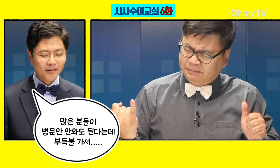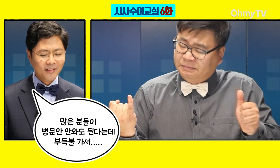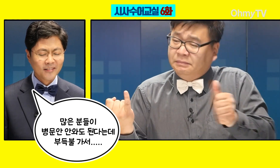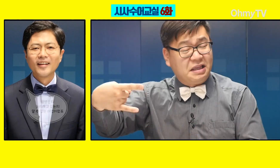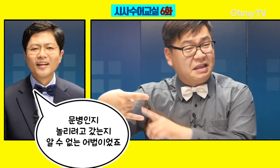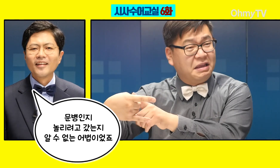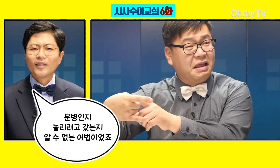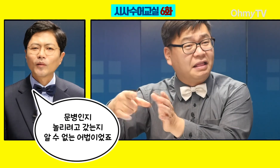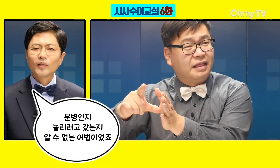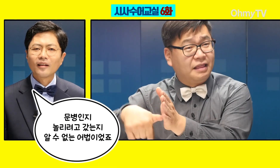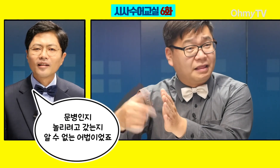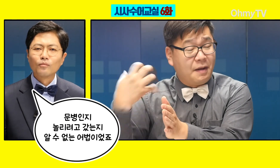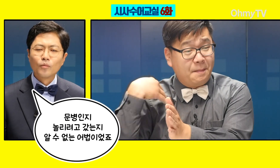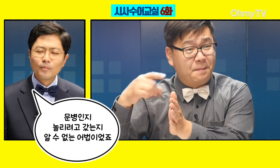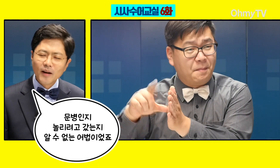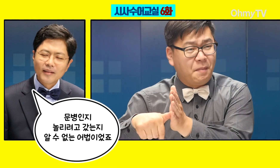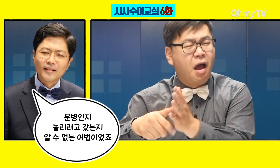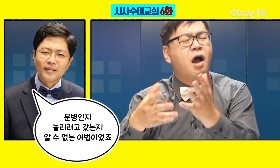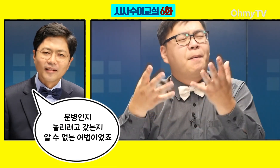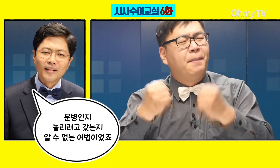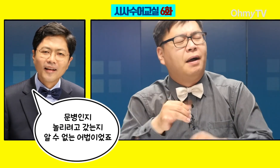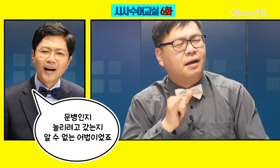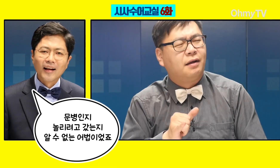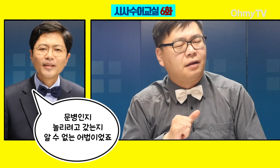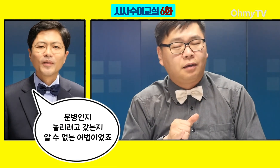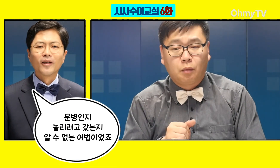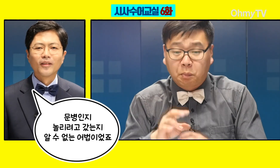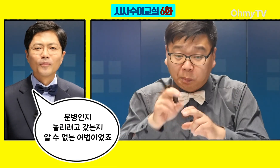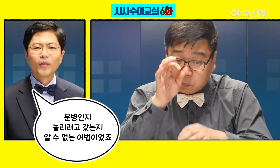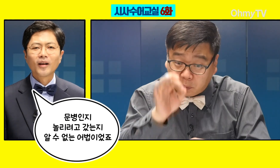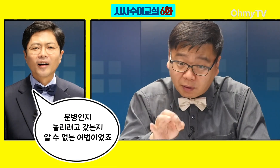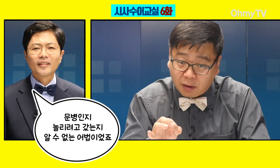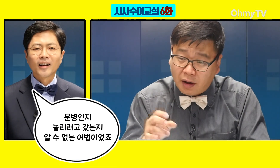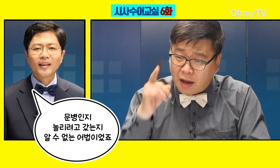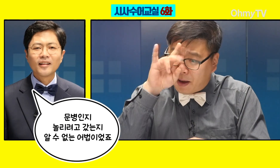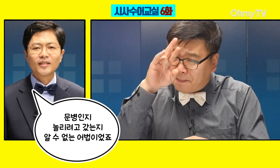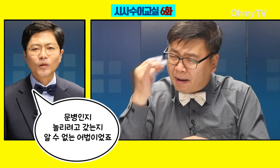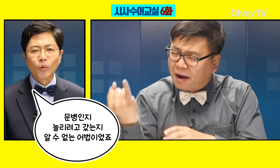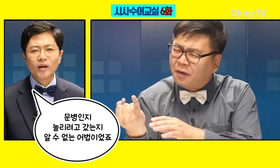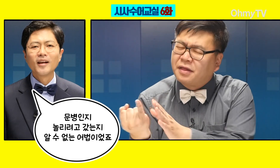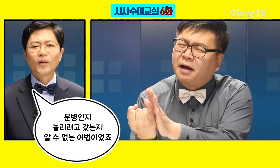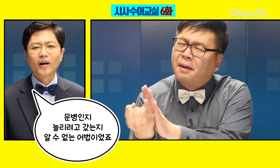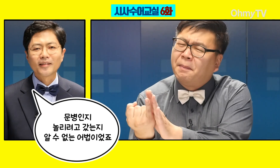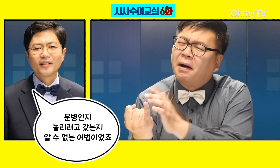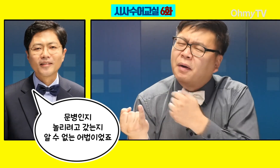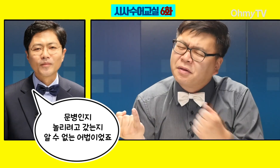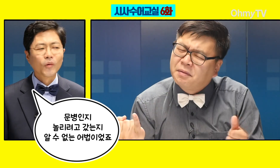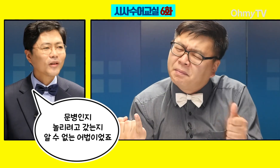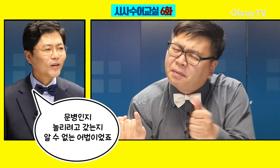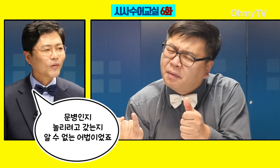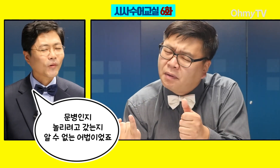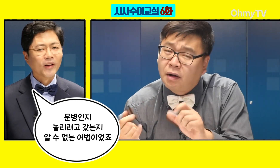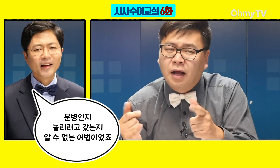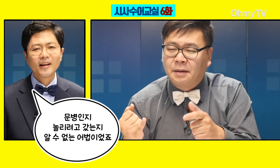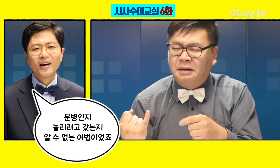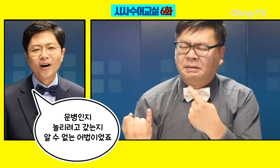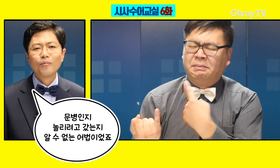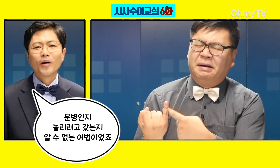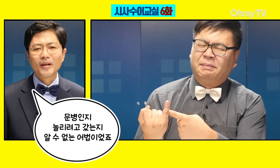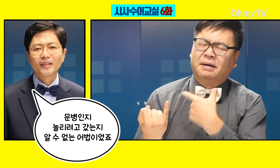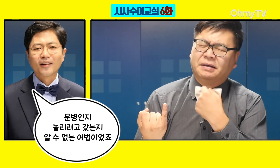병문안 가셔서 이것도 사실 문병인지 아니면 뭔가 장난을 치고 노리려고 가셨는지 모를